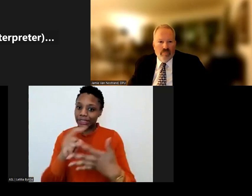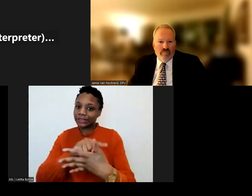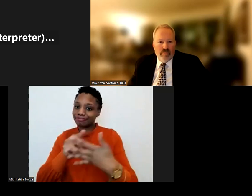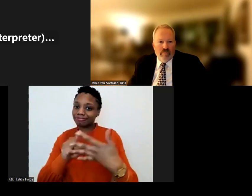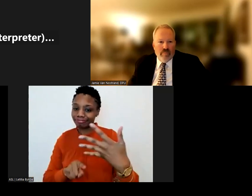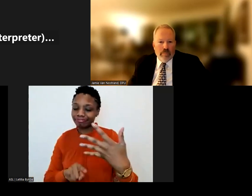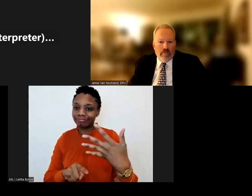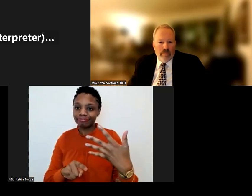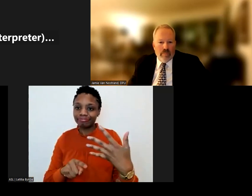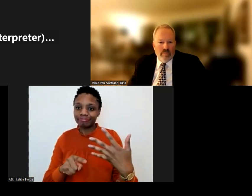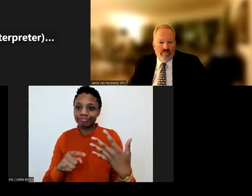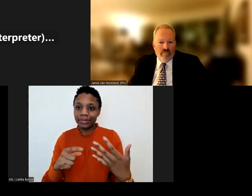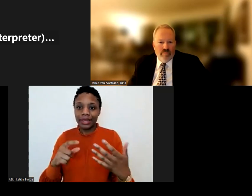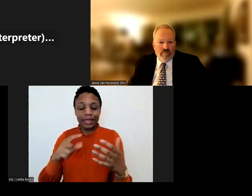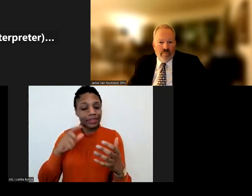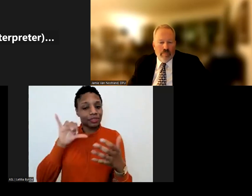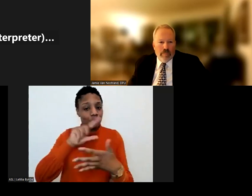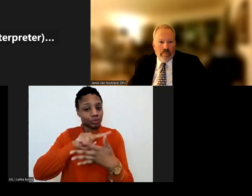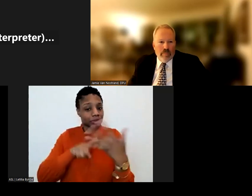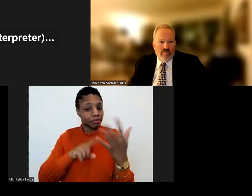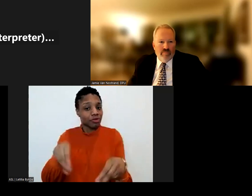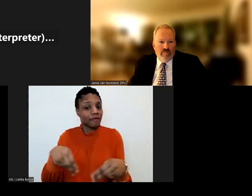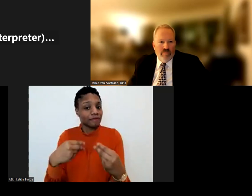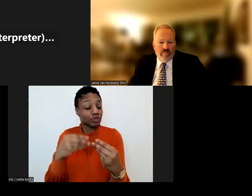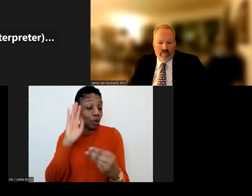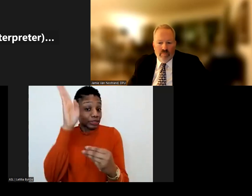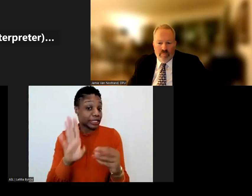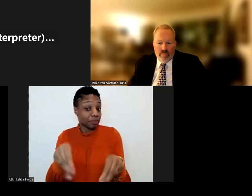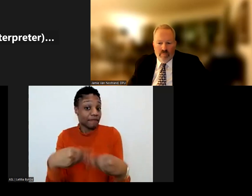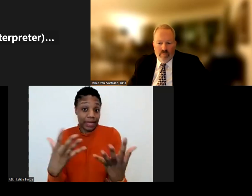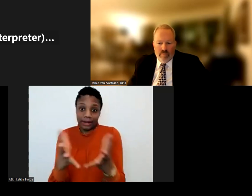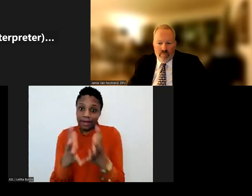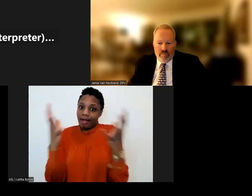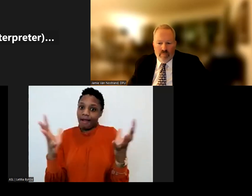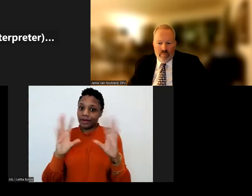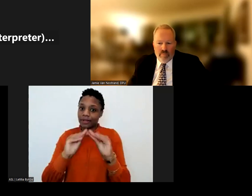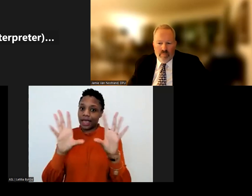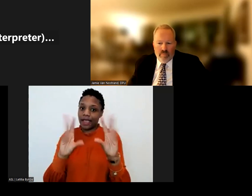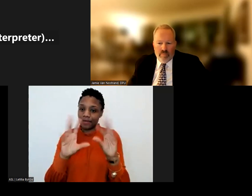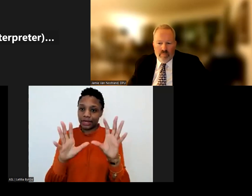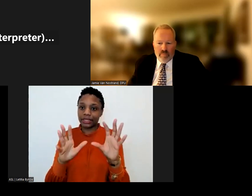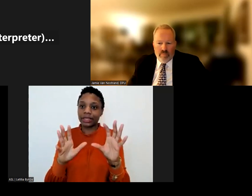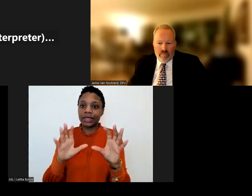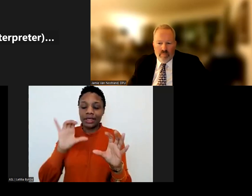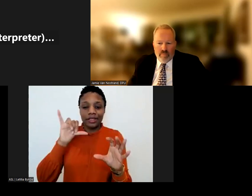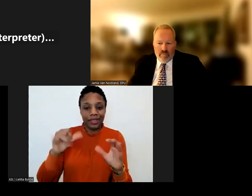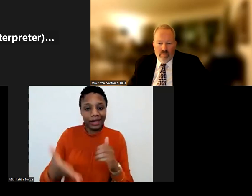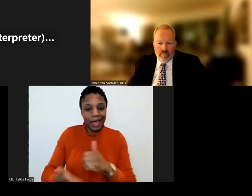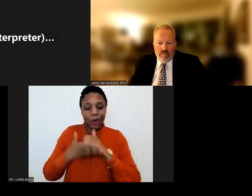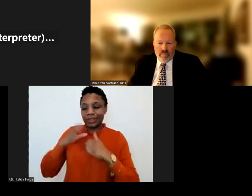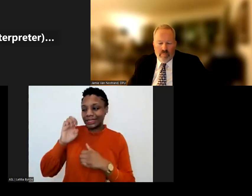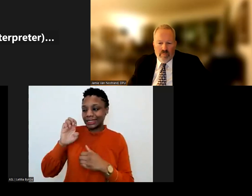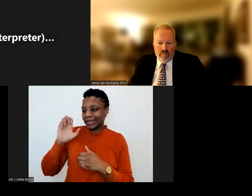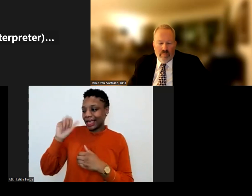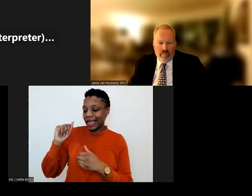sí Okay Esas prioridades que presentaron nos eh ayudan a ver